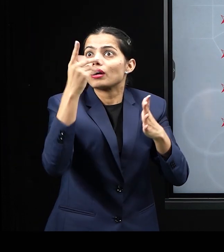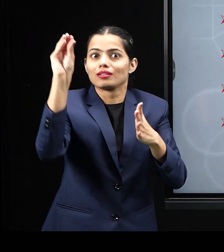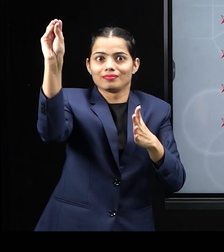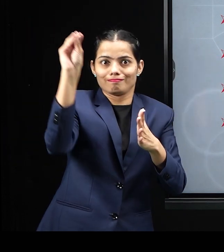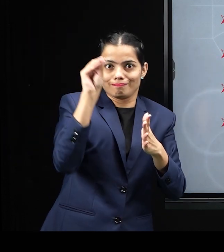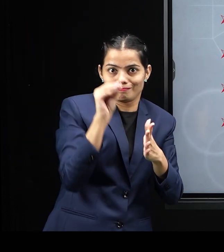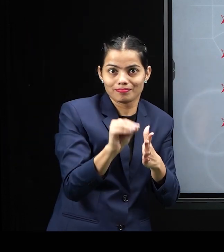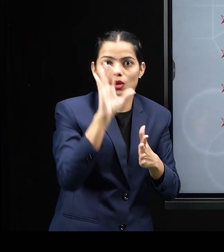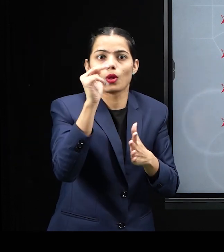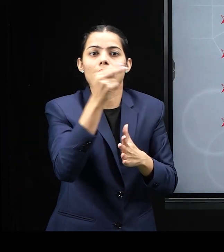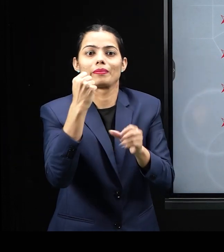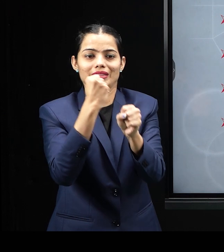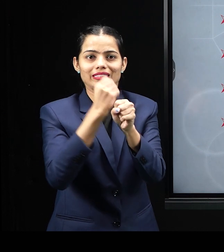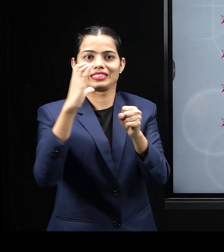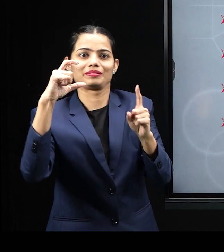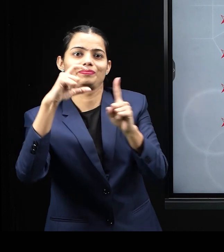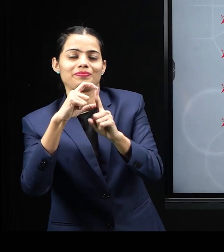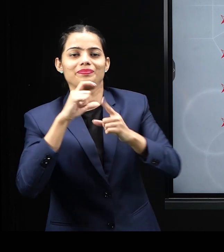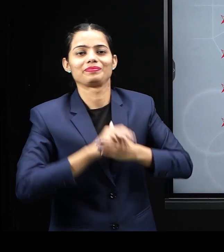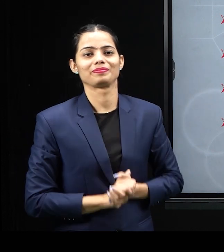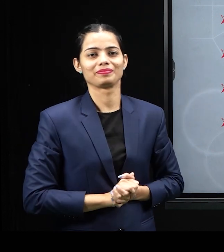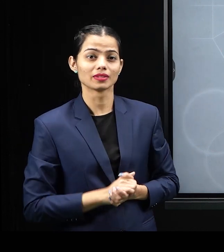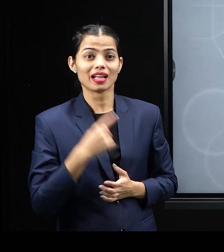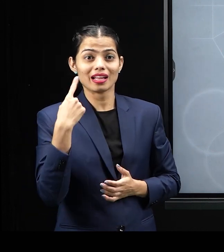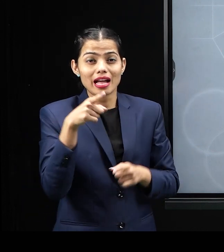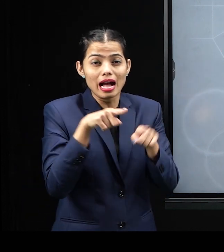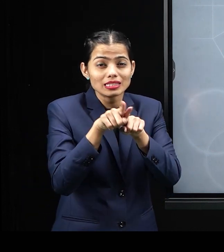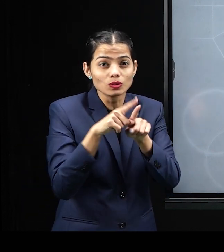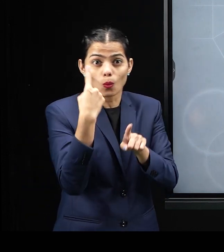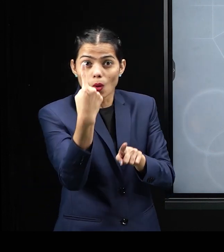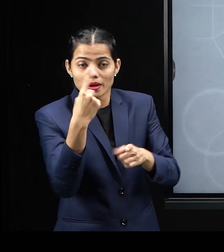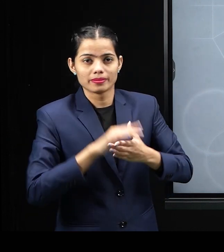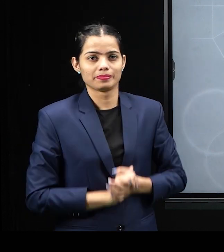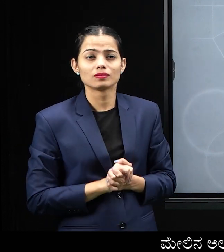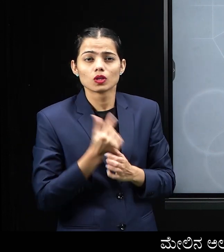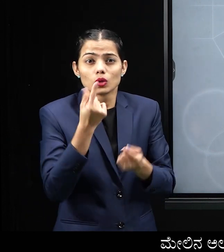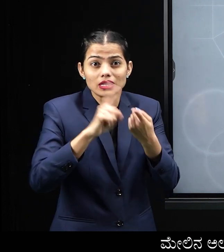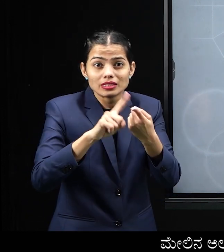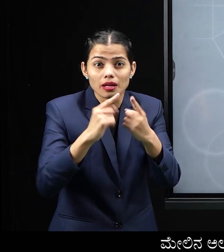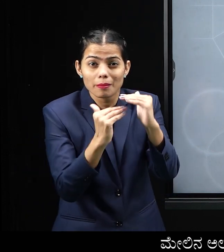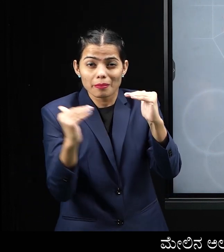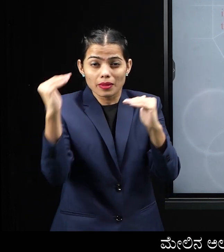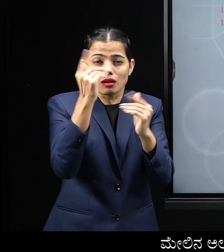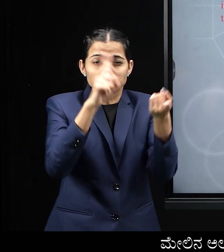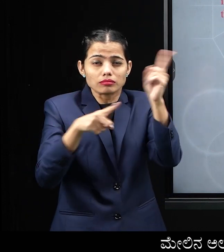GCD ಎಂದು ಕರೆಯಲಾಗುತ್ತದೆ. ವಿವರಣೆ 1. ಮೇಲಿನ ಅಲ್ಗಾರಿದಮ್ ಅನ್ನು